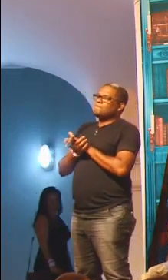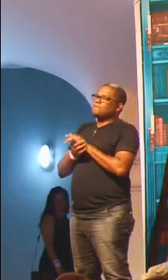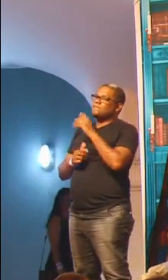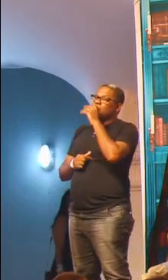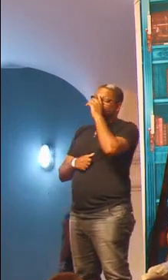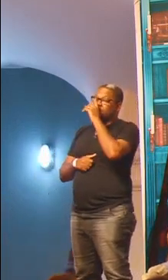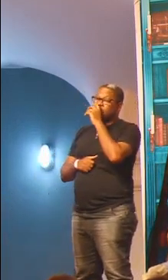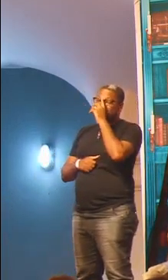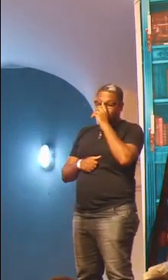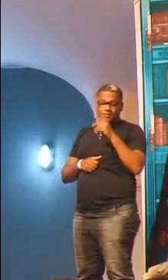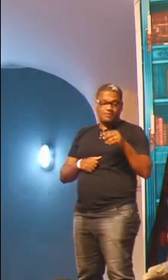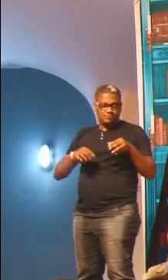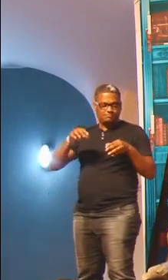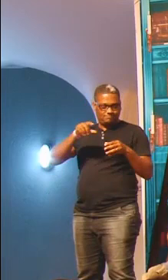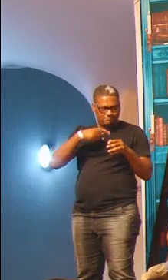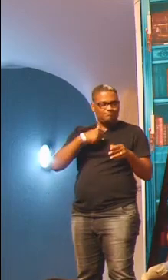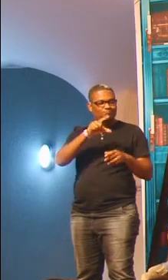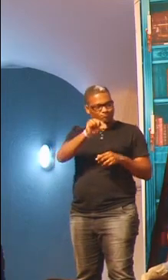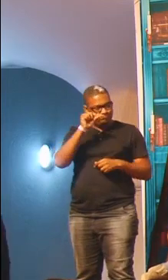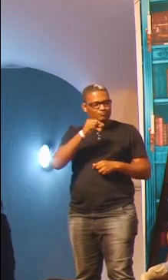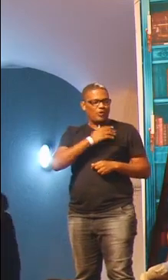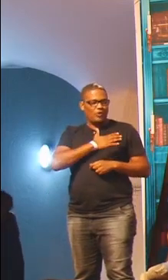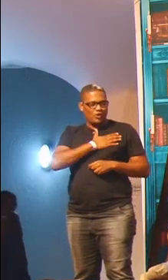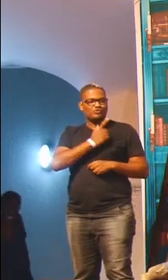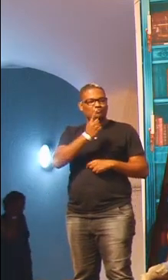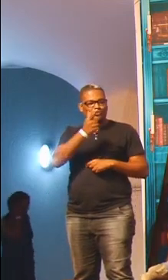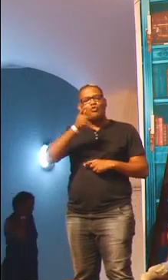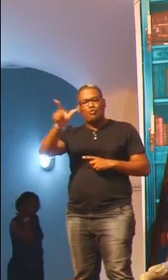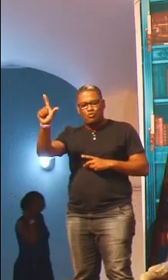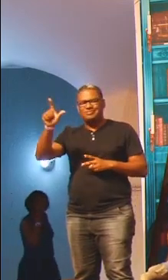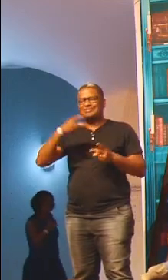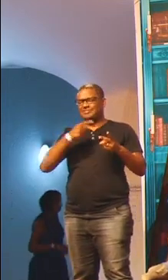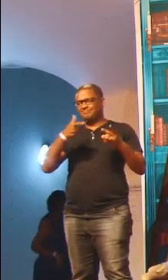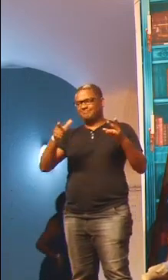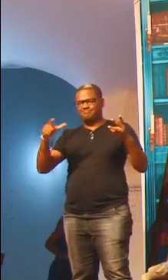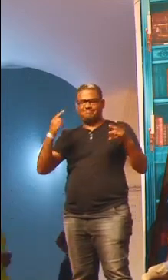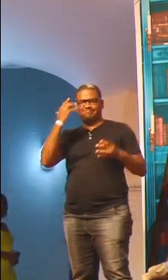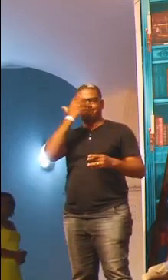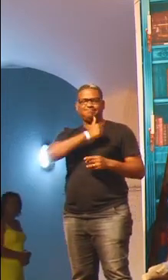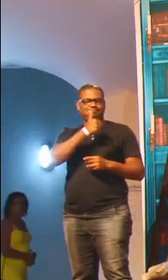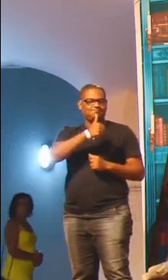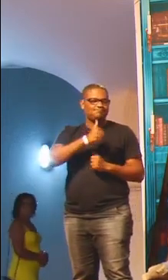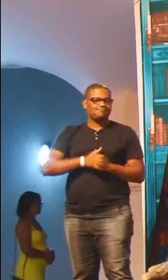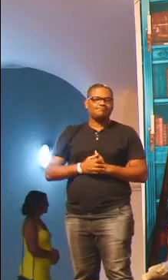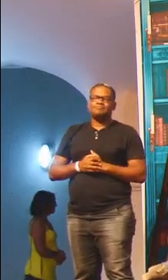É uma das minhas partes de destaque também, uma das. Lindíssima.